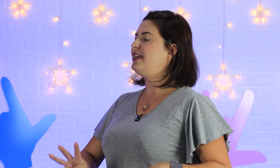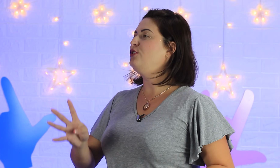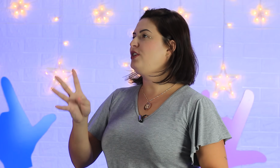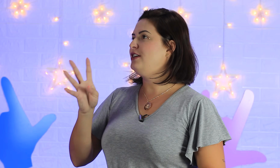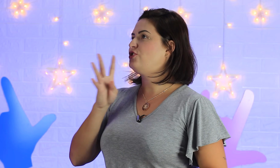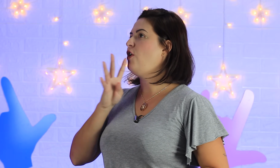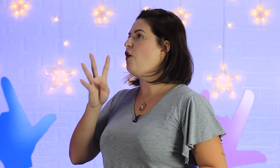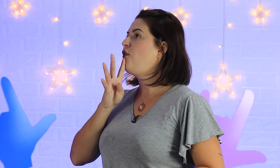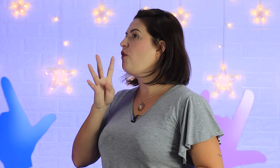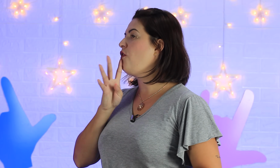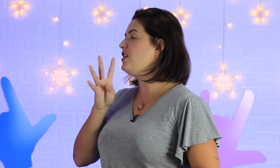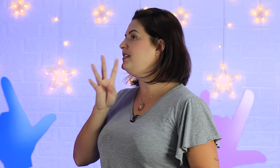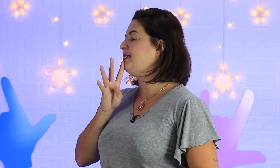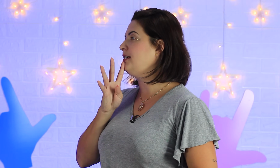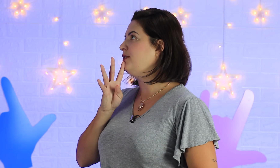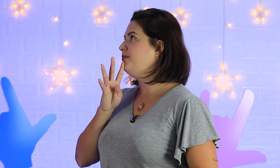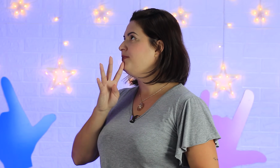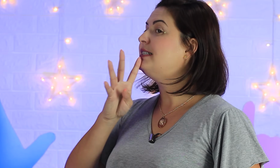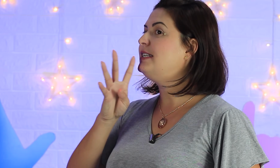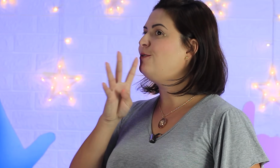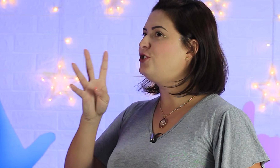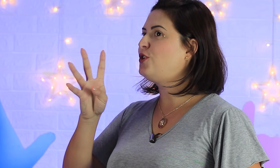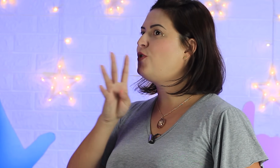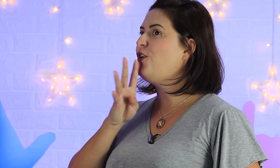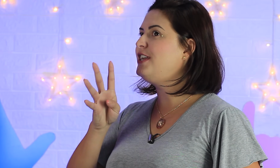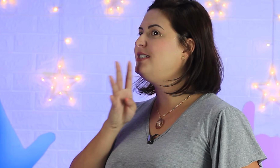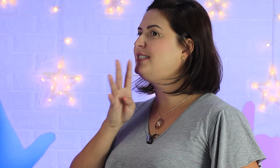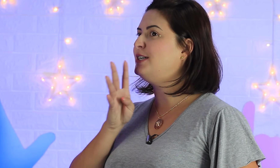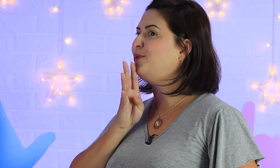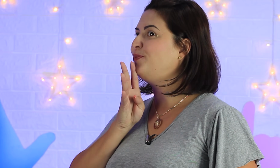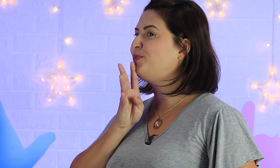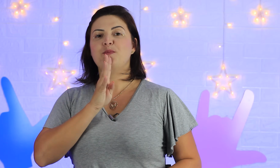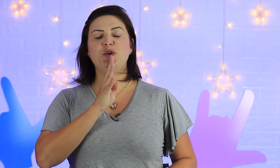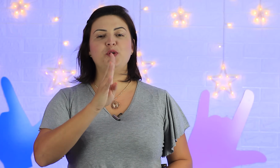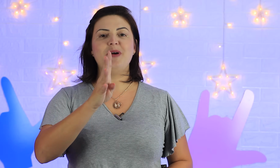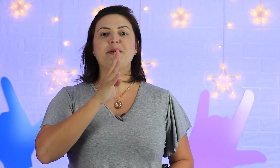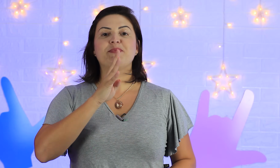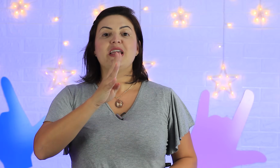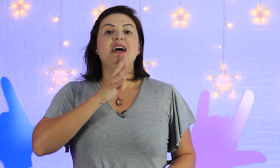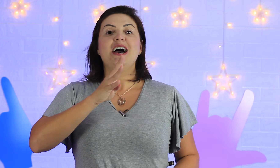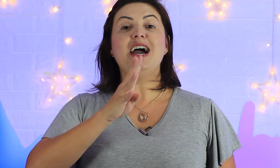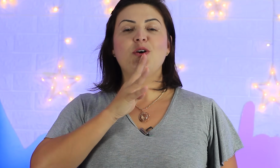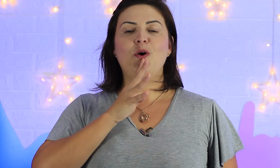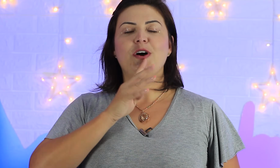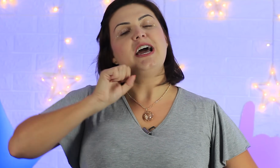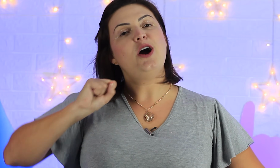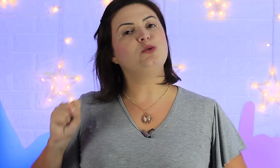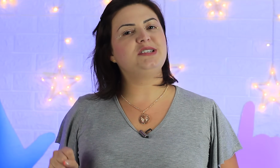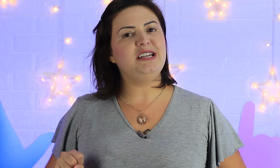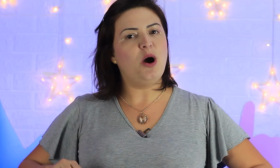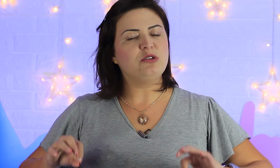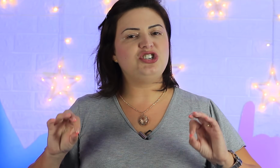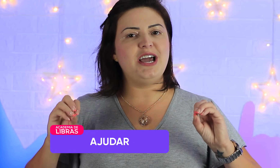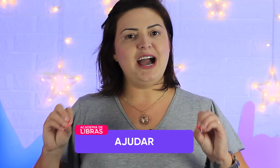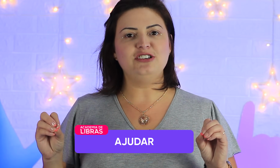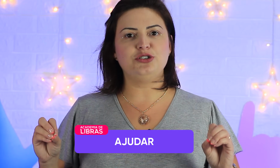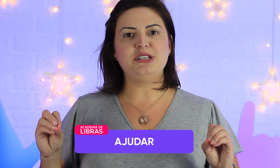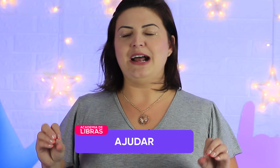aqui no queixo, ó. Conhecer. Sinal de conhecer. Muito bem. Agora, o sinal de ajudar.